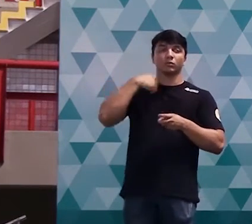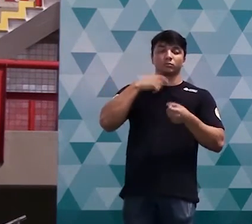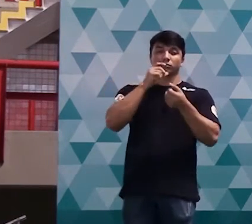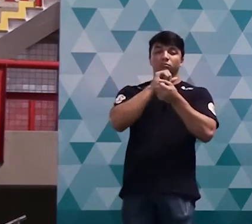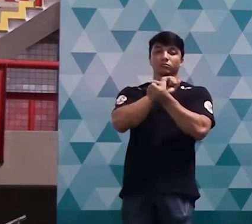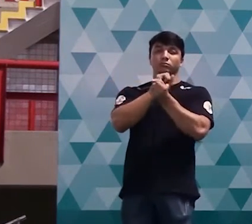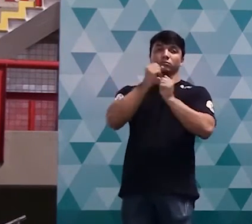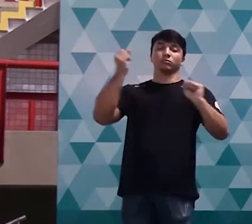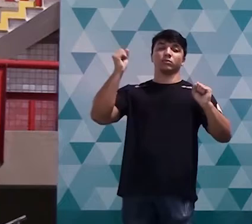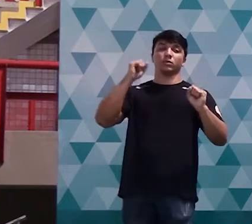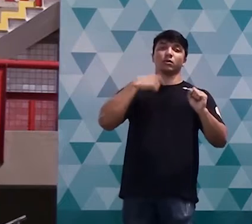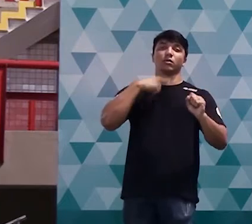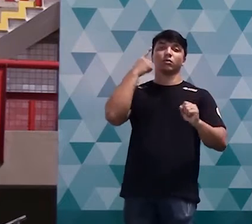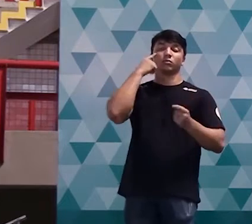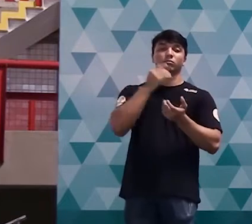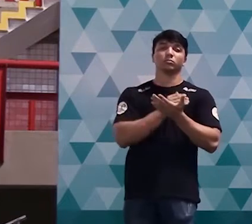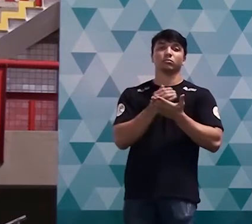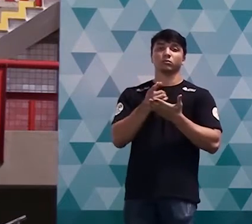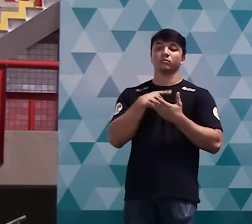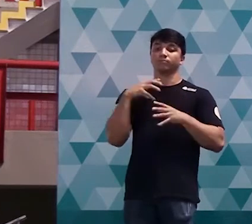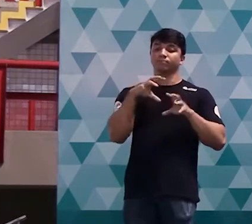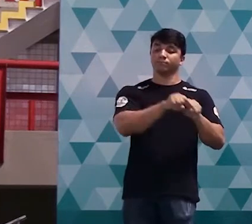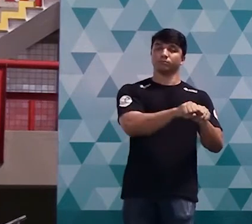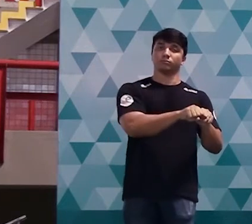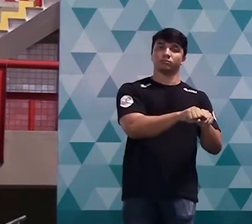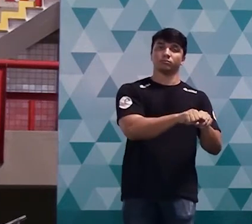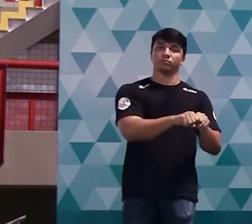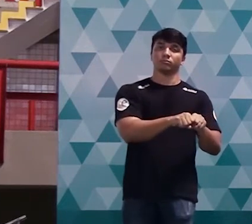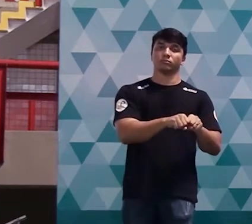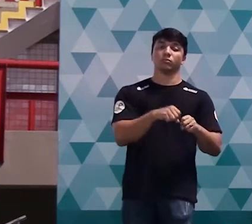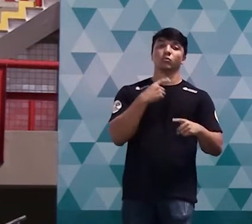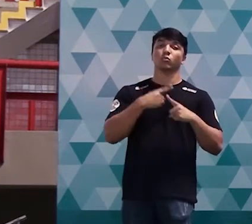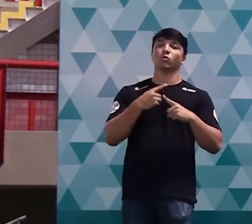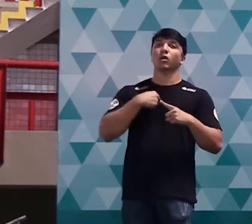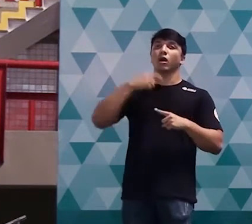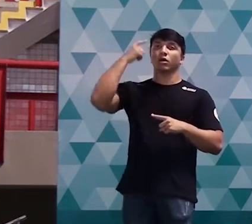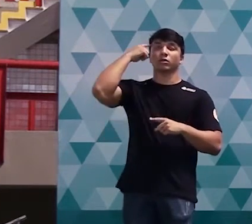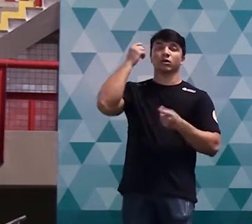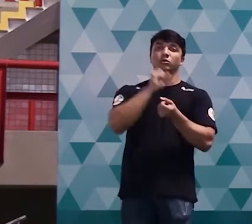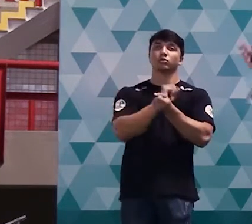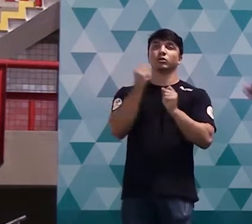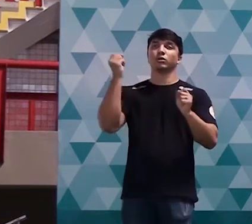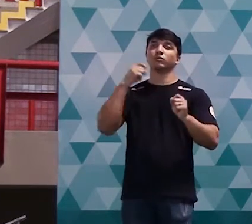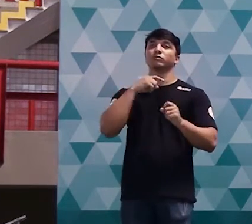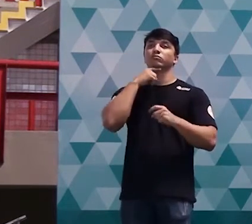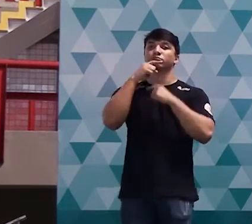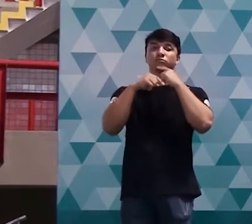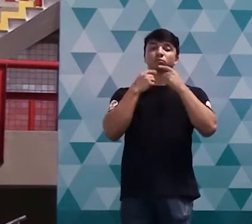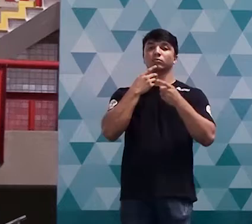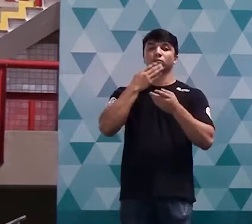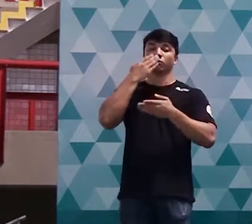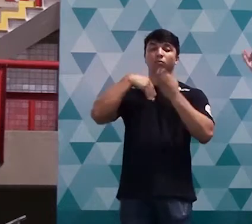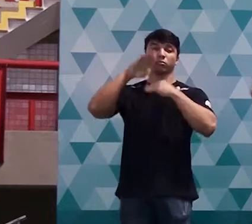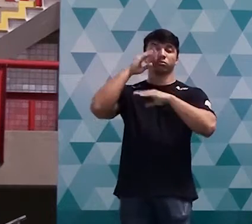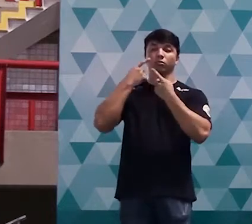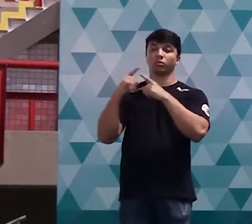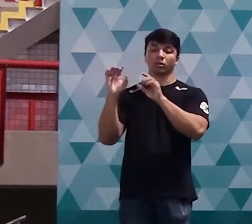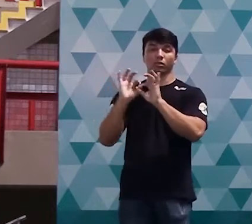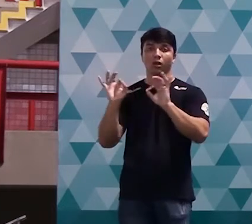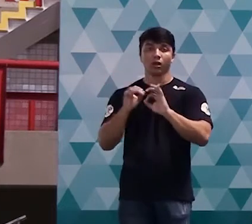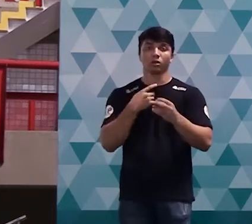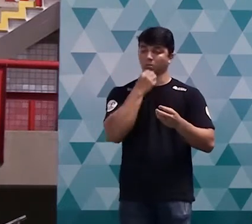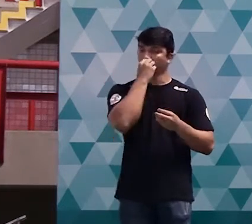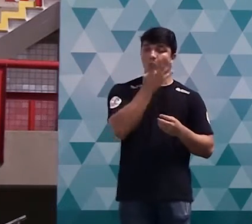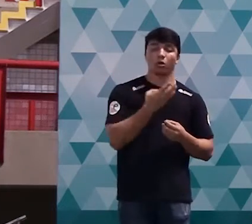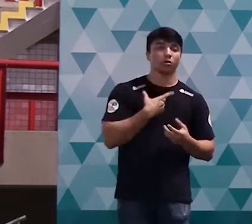livre, é o primeiro passo para a gente ser dominado, cara. Porque você acha que é livre, então você não se rebela contra nada, tudo está bom demais,